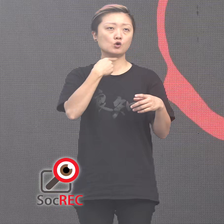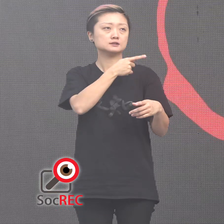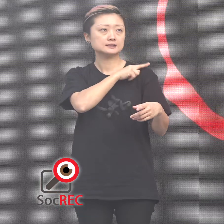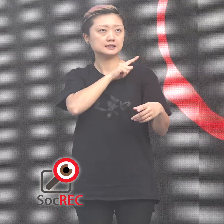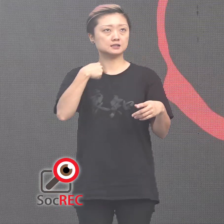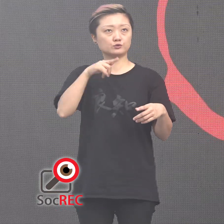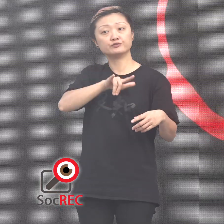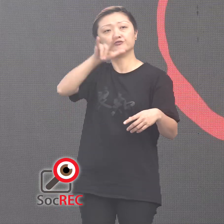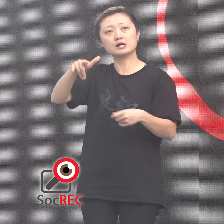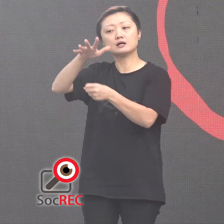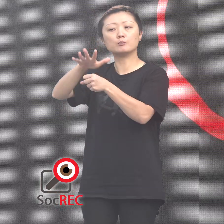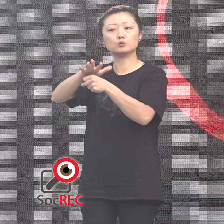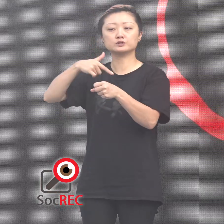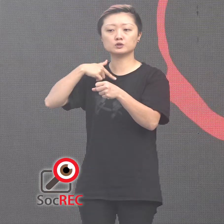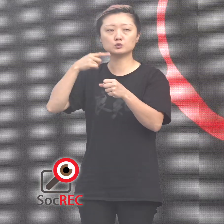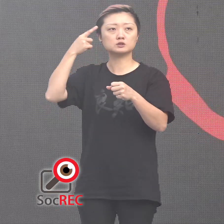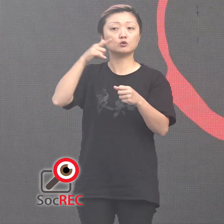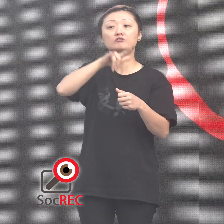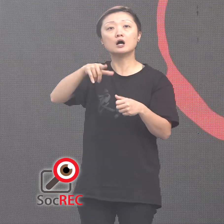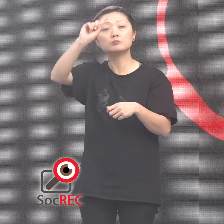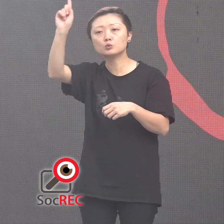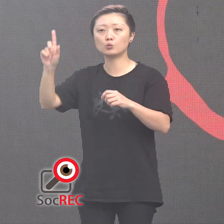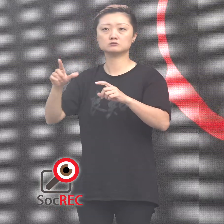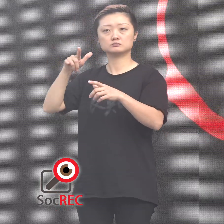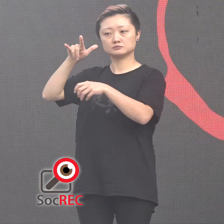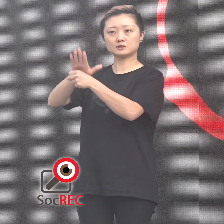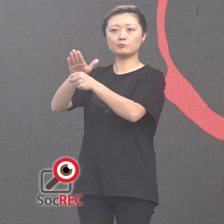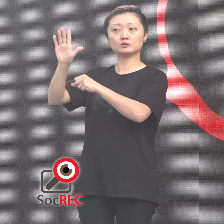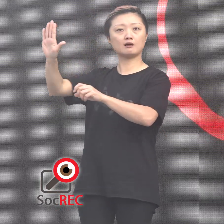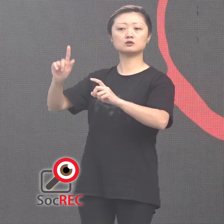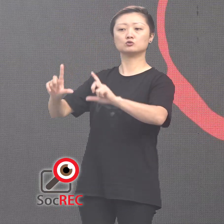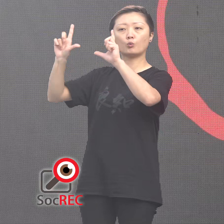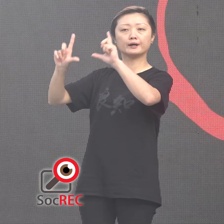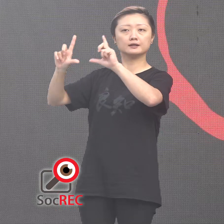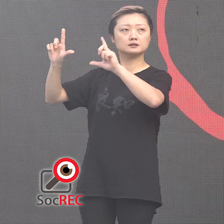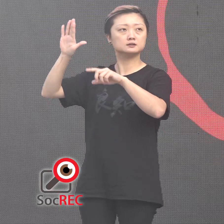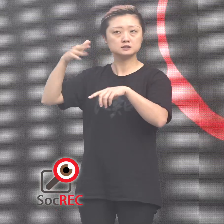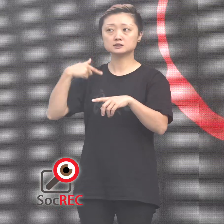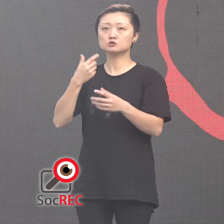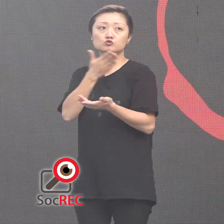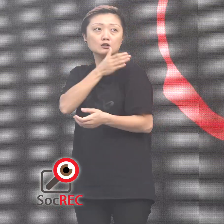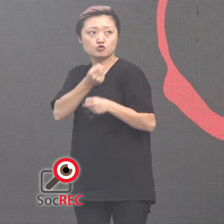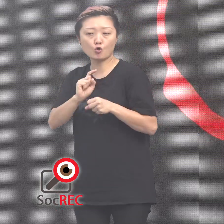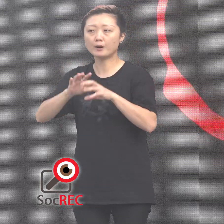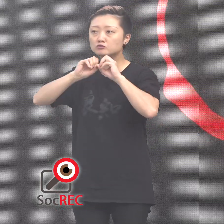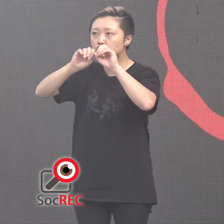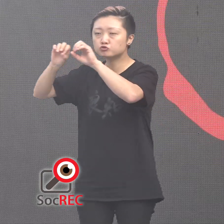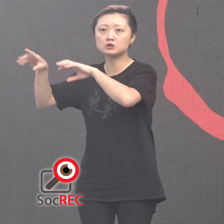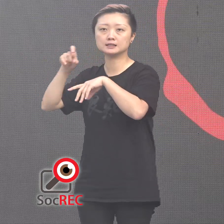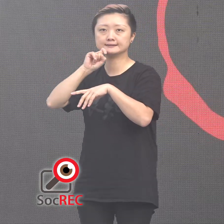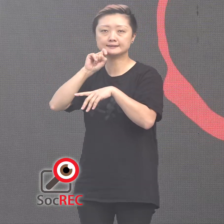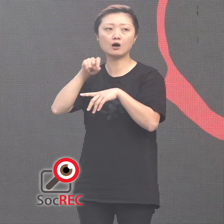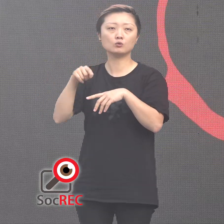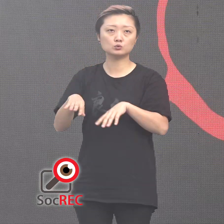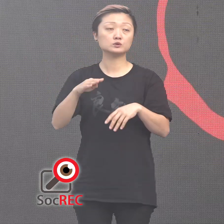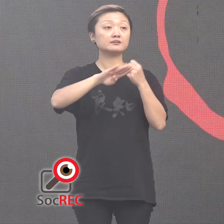行演說，以及在日本開記者招待會，都是被法官真的一隻